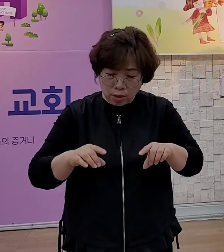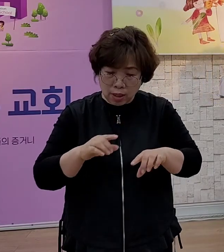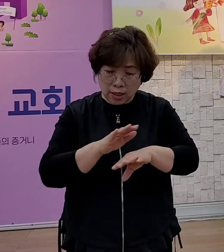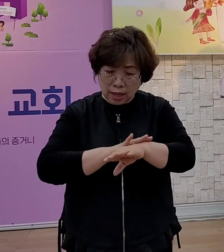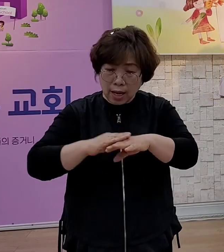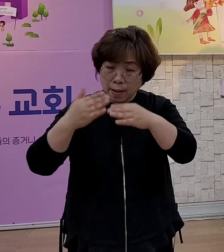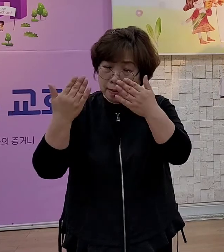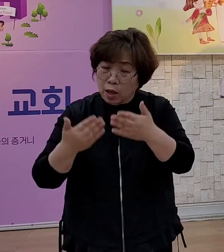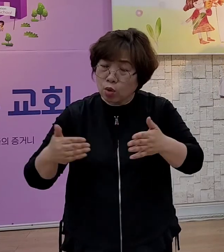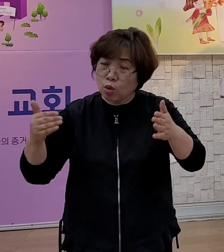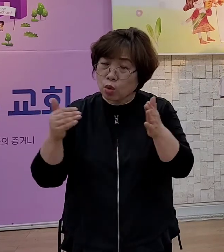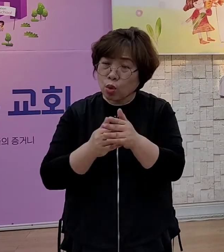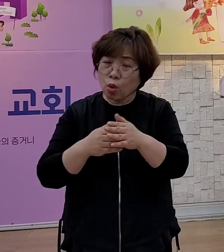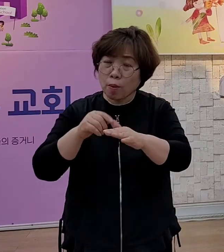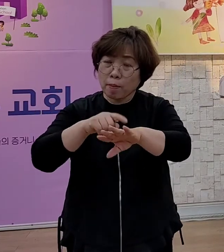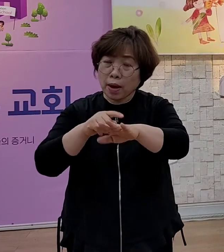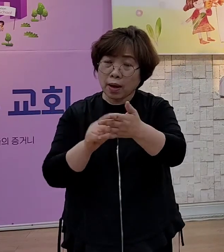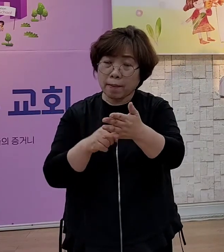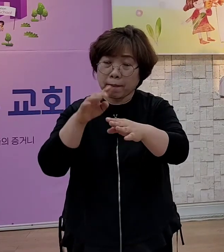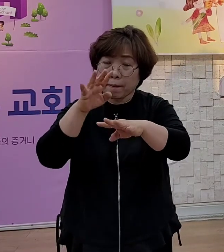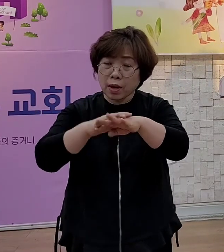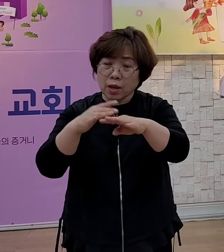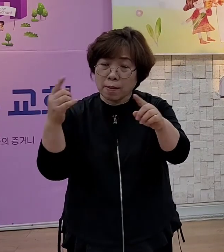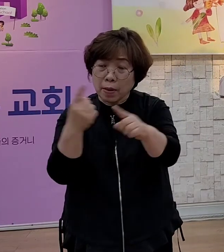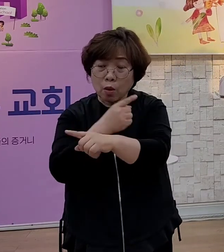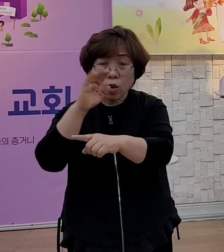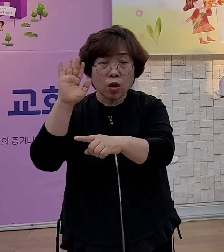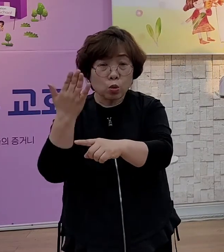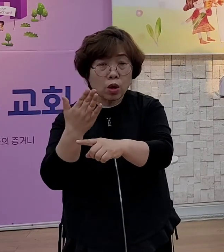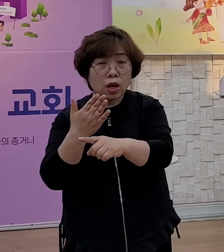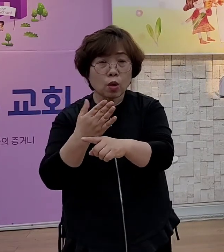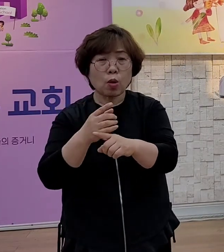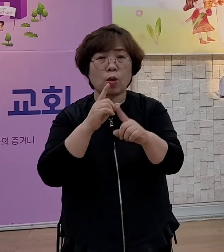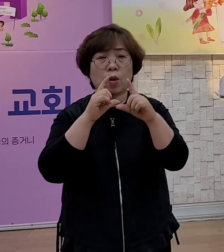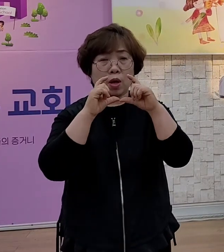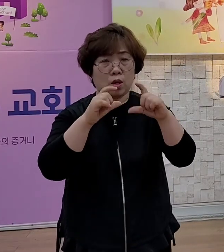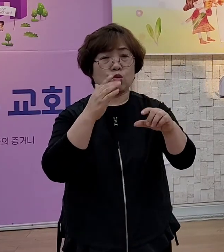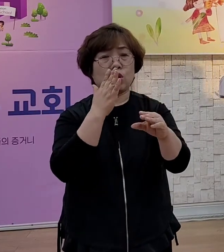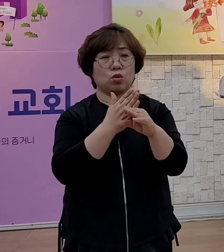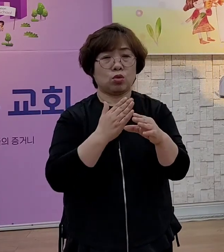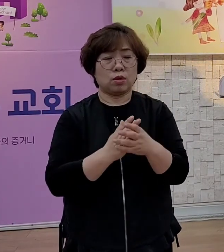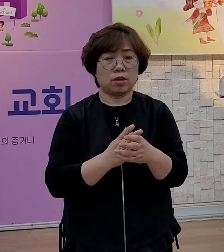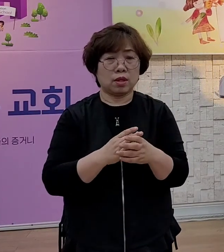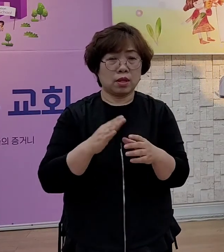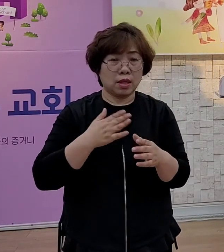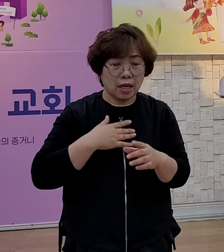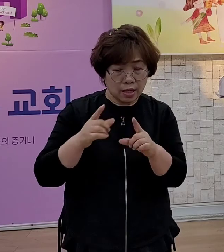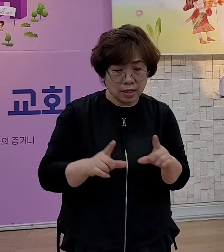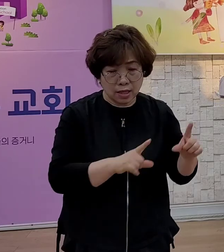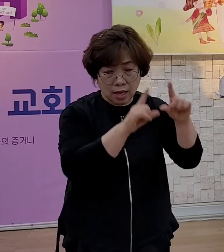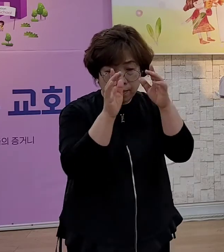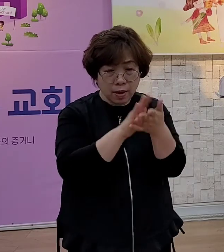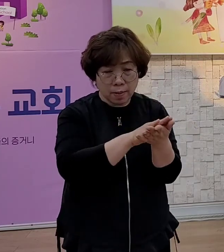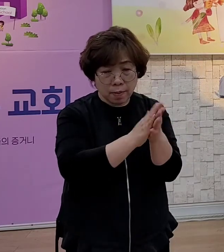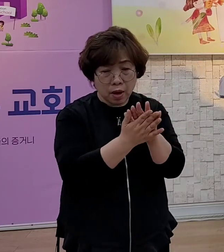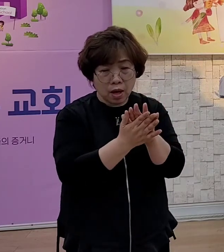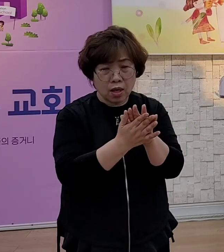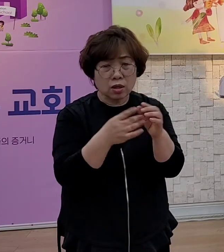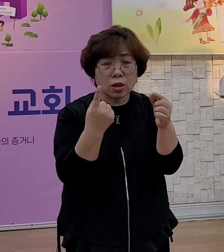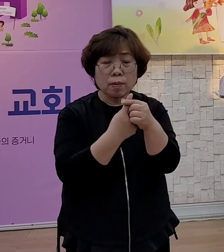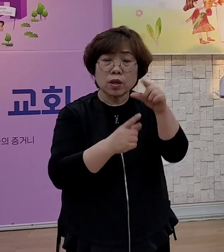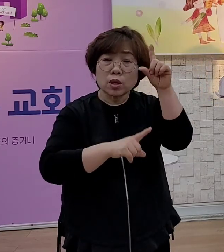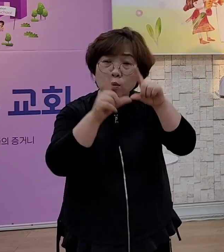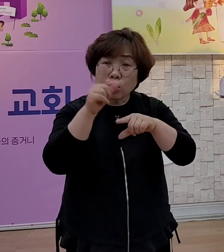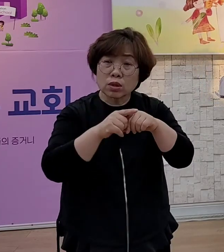있도록 그런 마음밭으로 바꿔야 한다. 이게 우리의 삶의 변화의 첫 번째 원리다. 이게 믿음 있는 자의